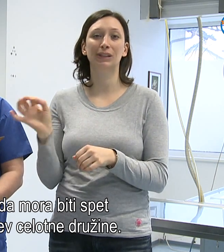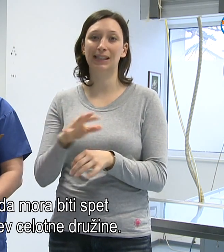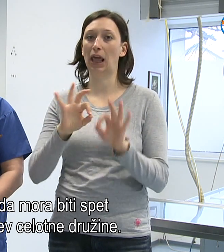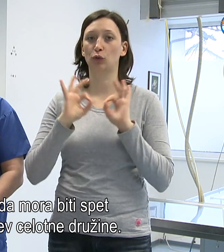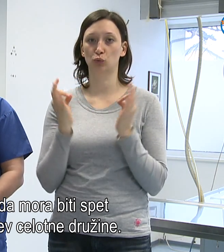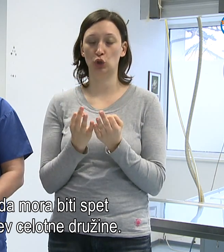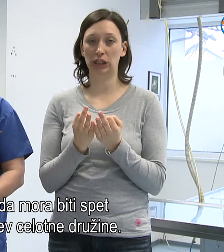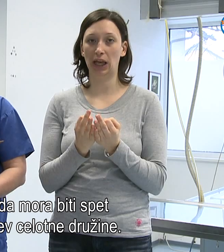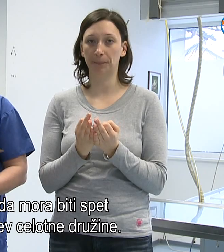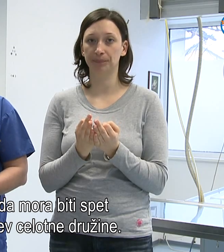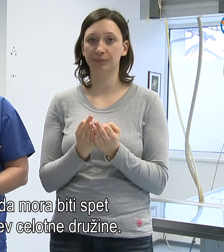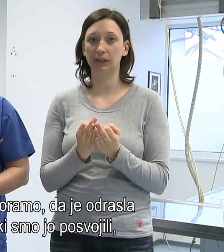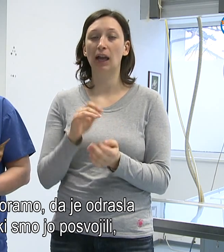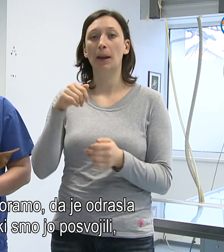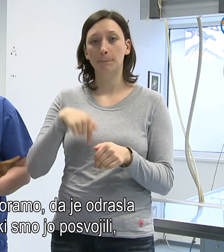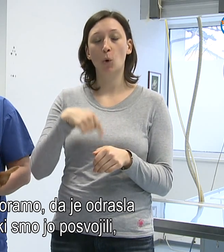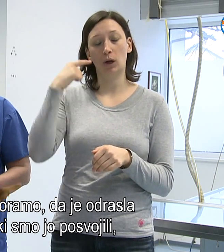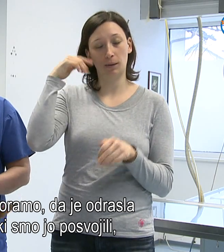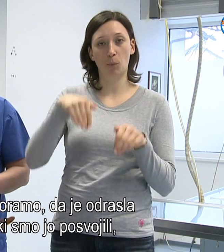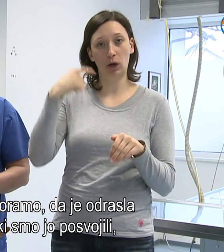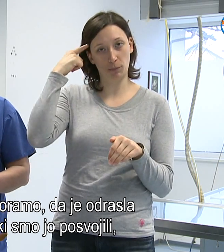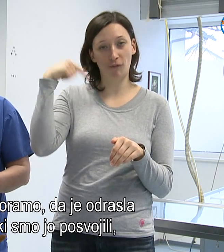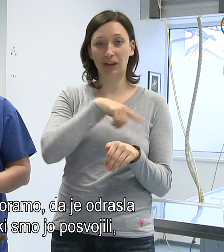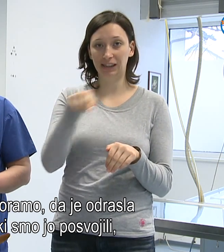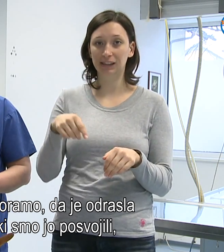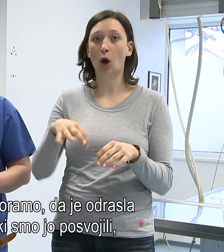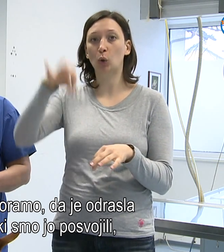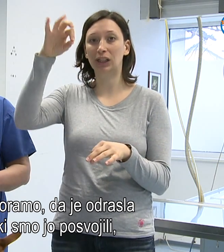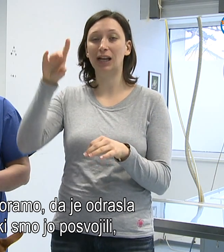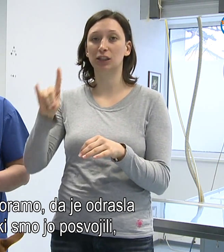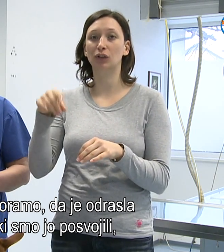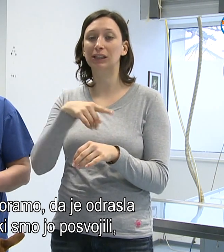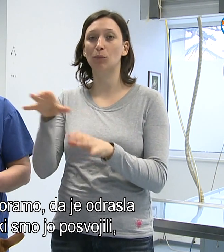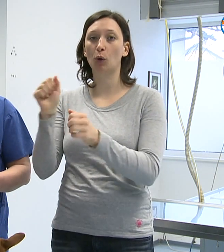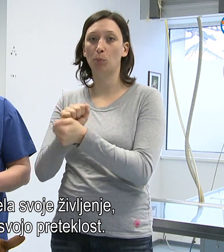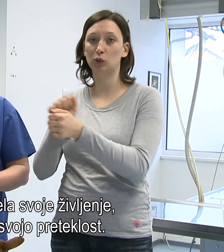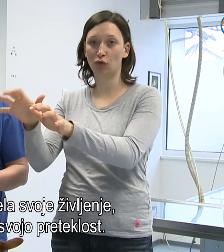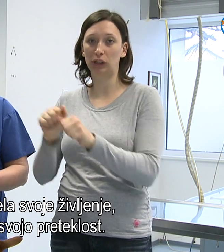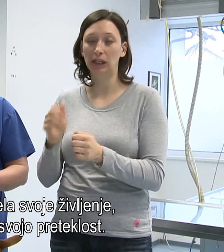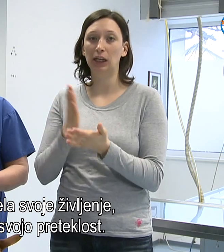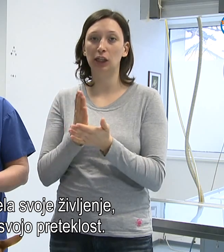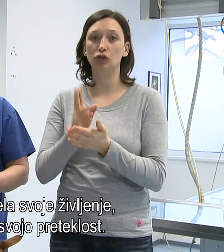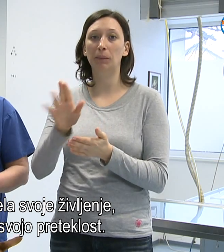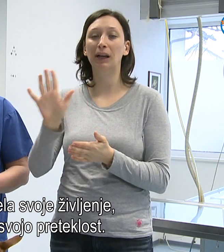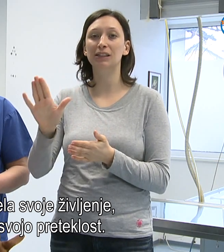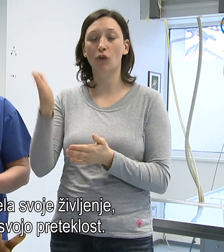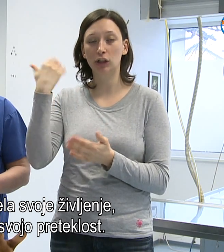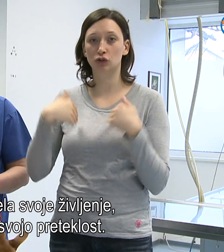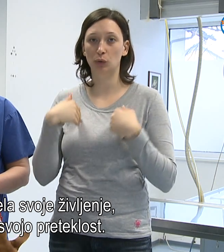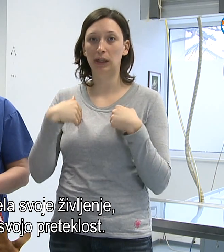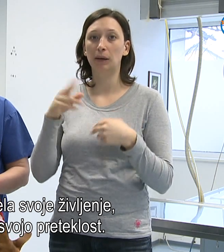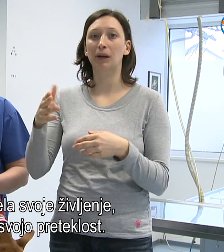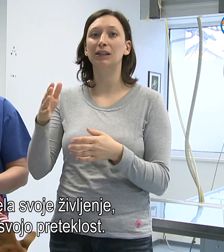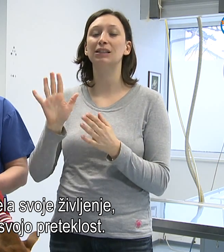odločitev celotne družine. Vedeti moramo, da odrasla žival, ki smo jo posvojili, je že imela svoje življenje, ima